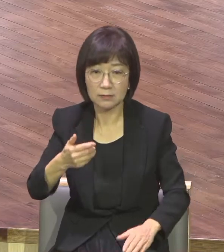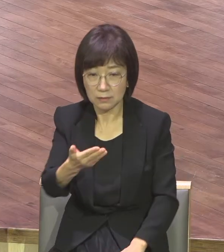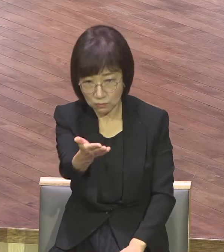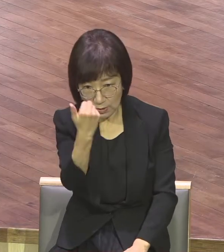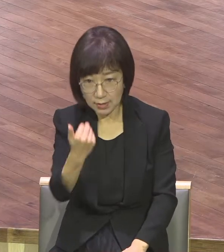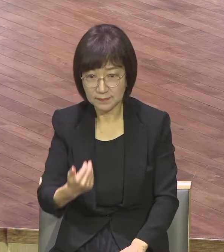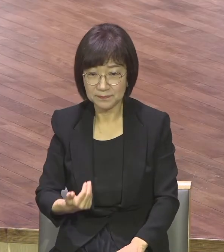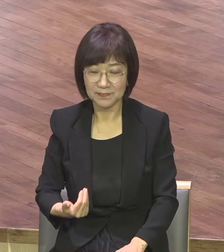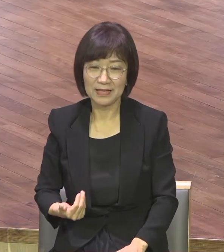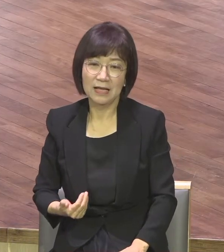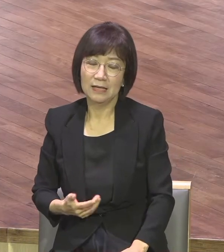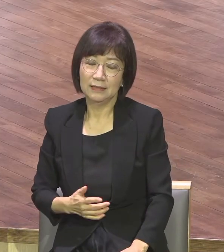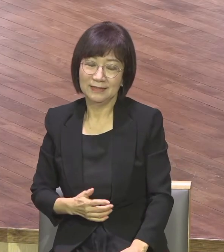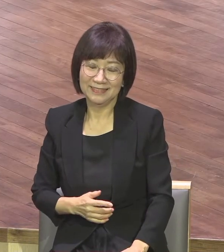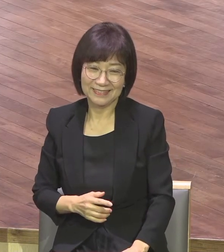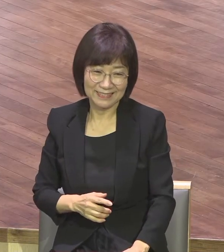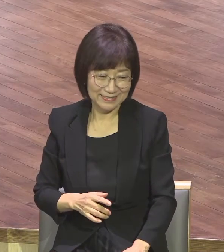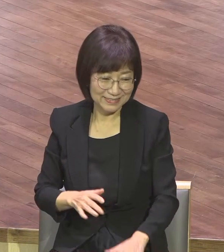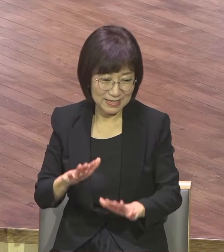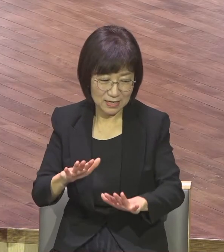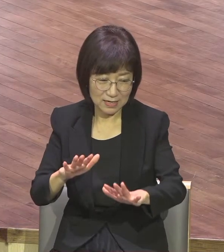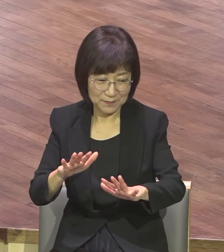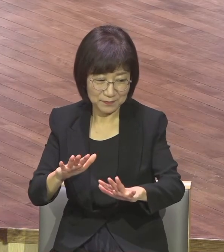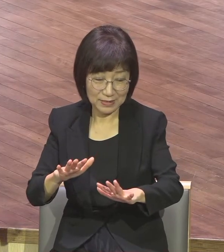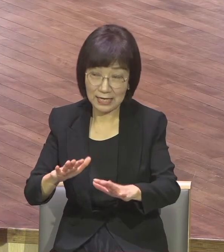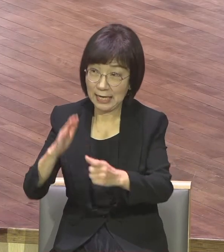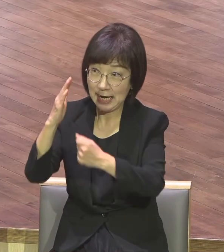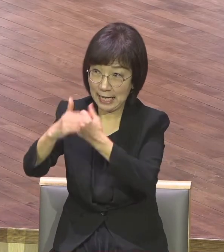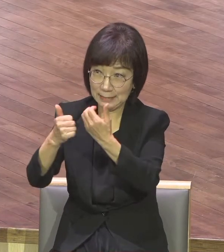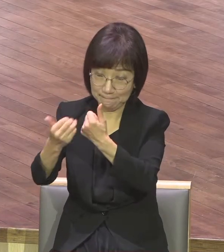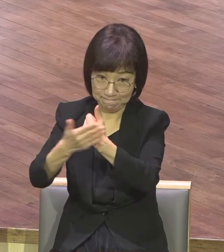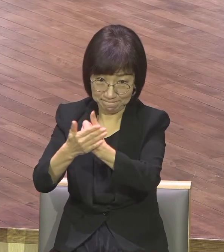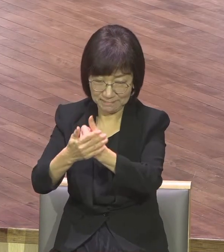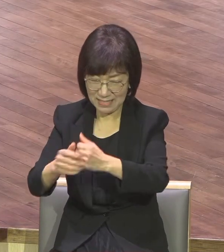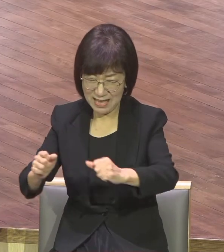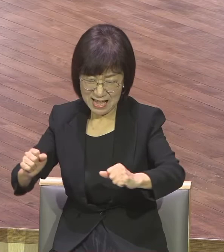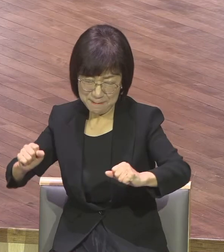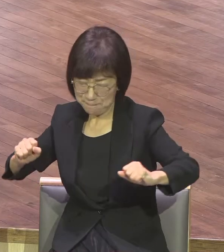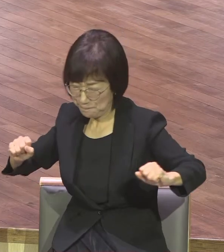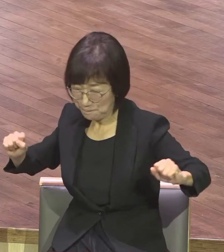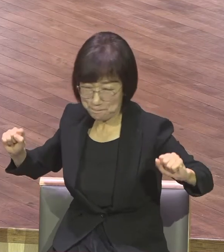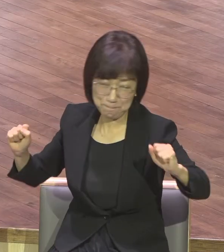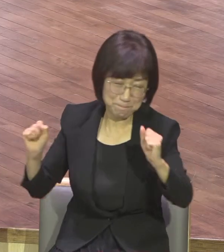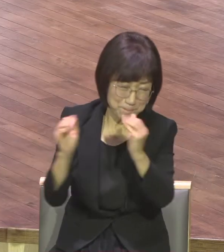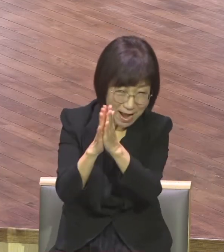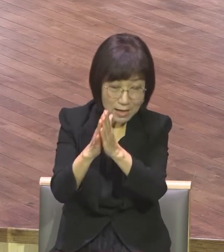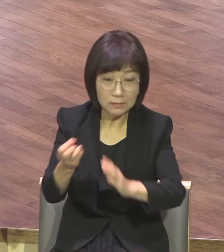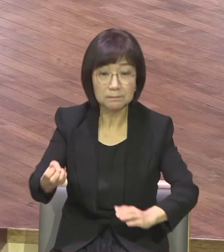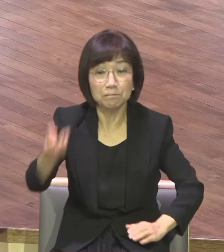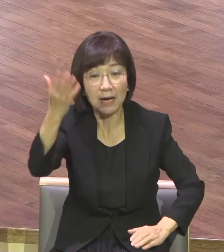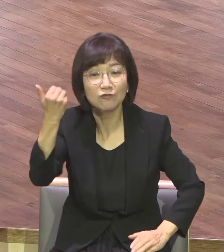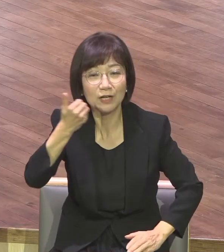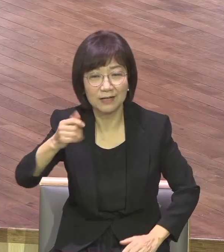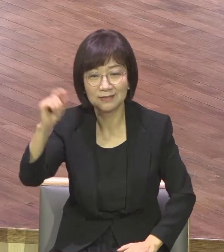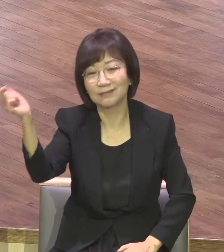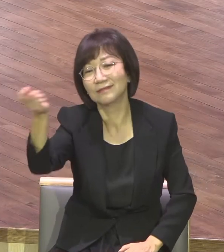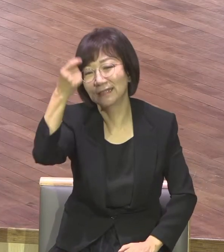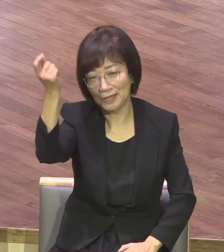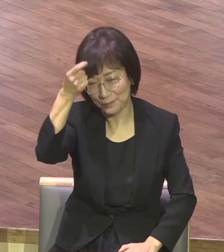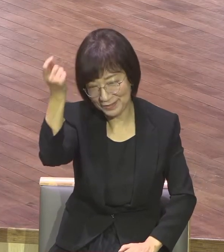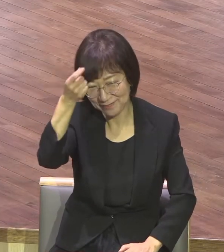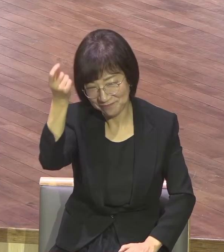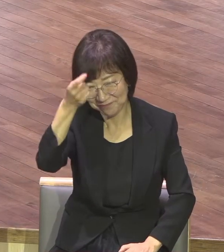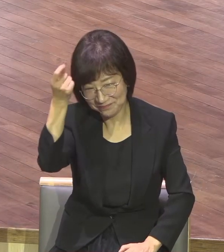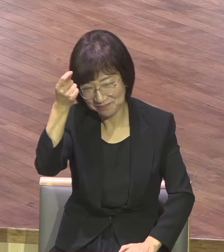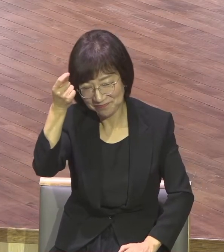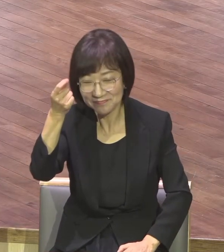증거를 보여주겠다. 그래서 하나님의 도우심으로 다윗이 완성을 한 방에 끝냈잖아요. 하나님이